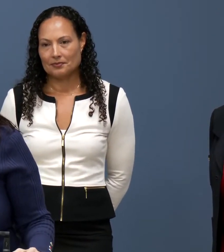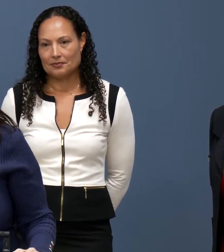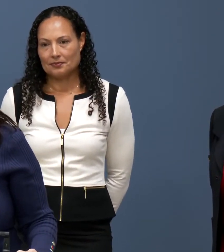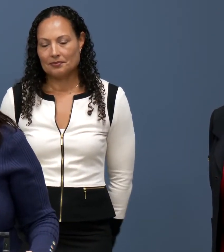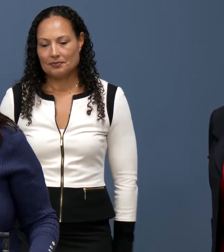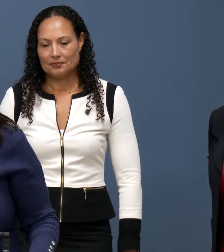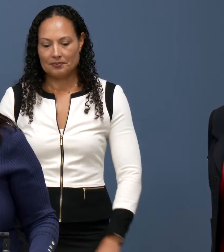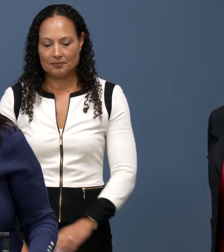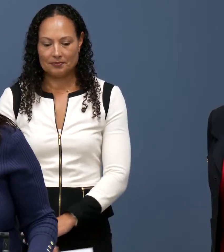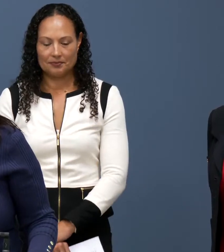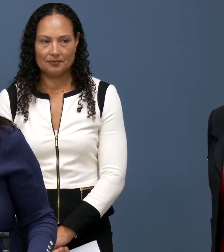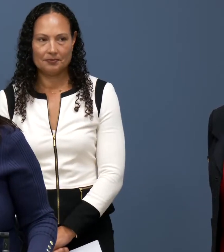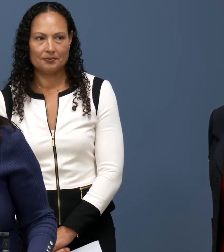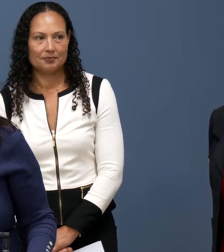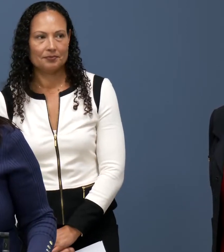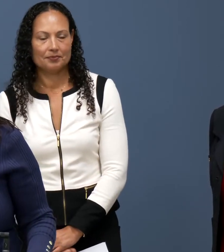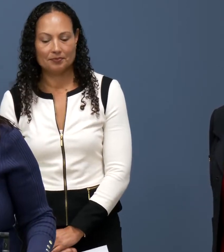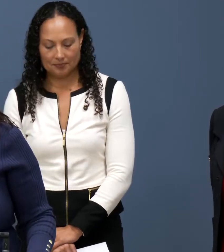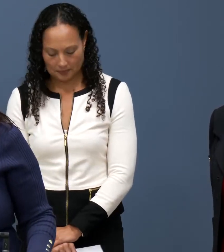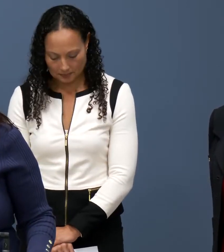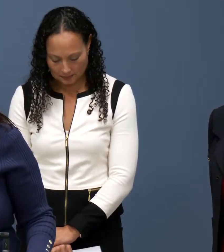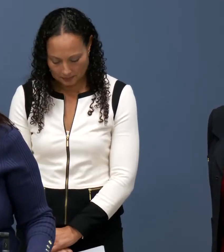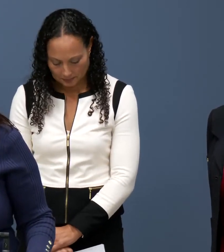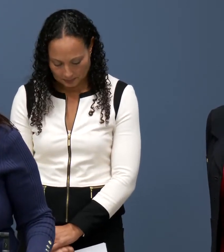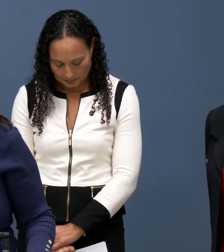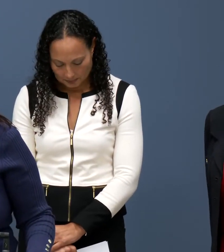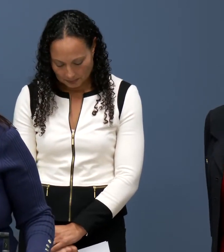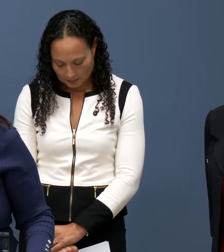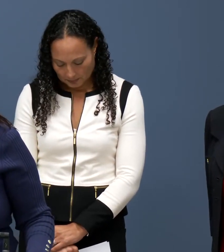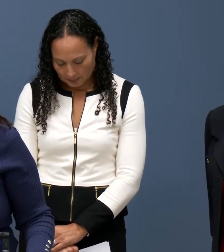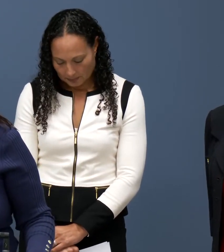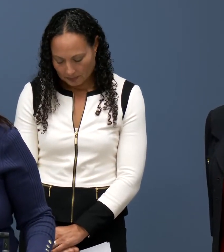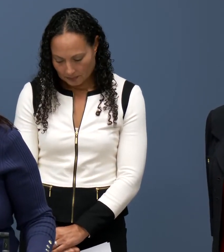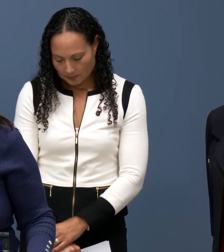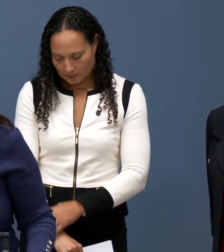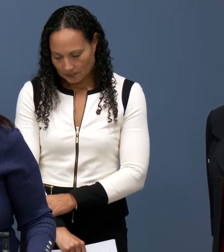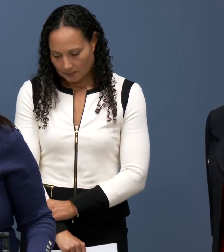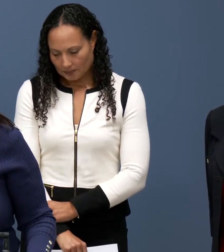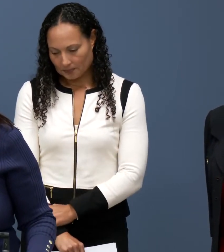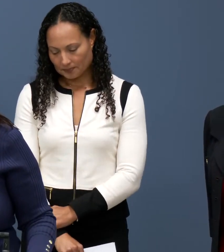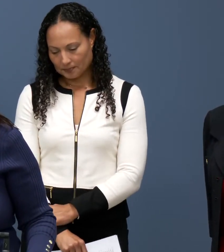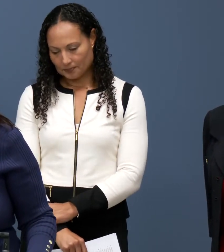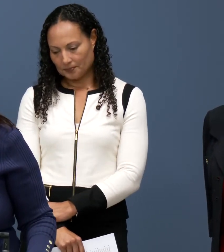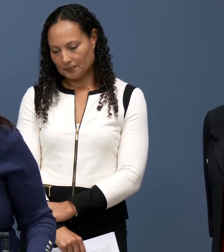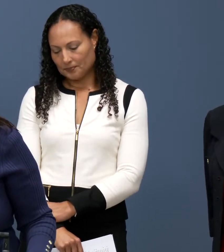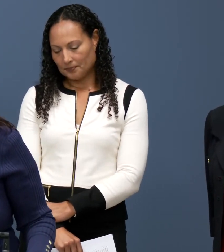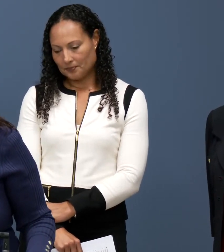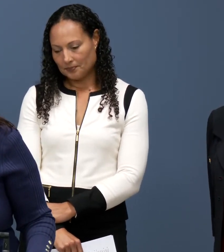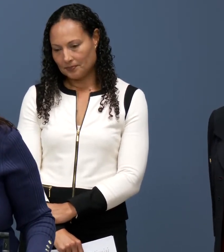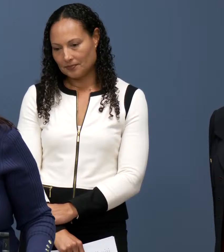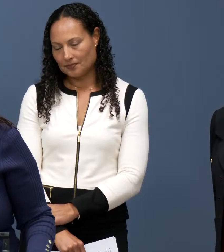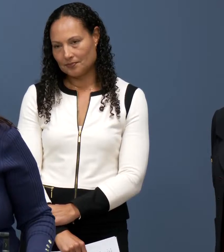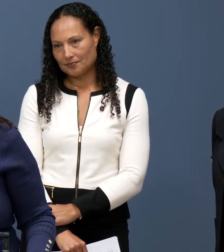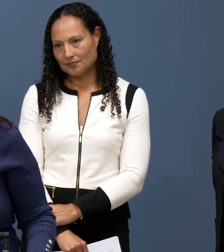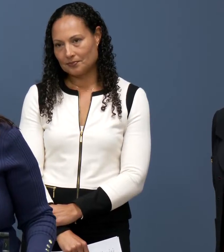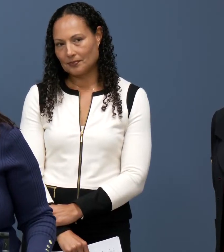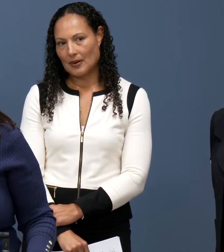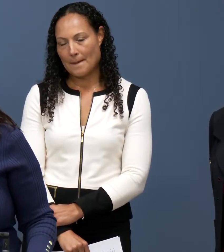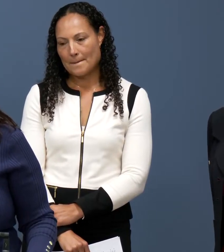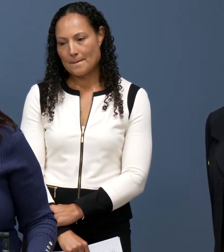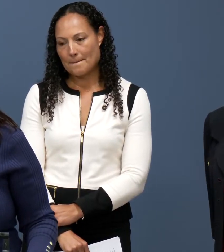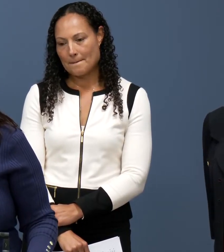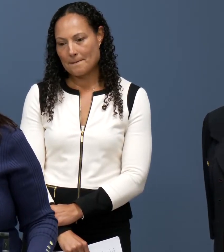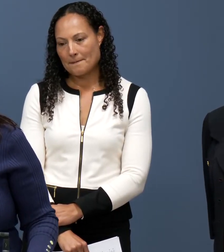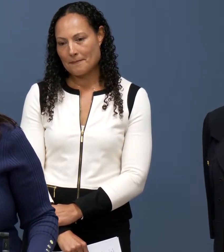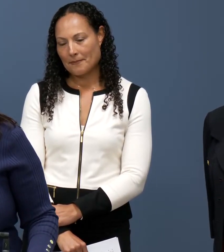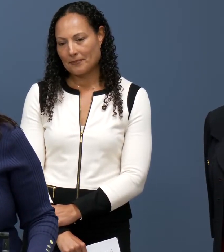Semana de Innovación de la Vivienda con el alcalde Rex Richardson, la directora de Salud y Servicios Humanos y gerente adjunto de la ciudad,